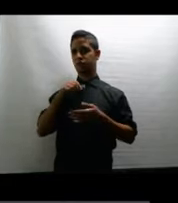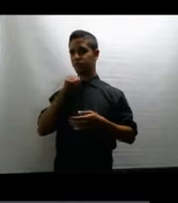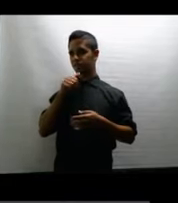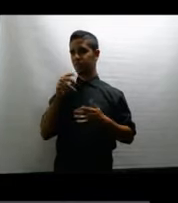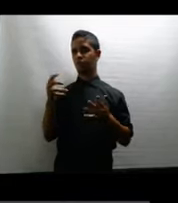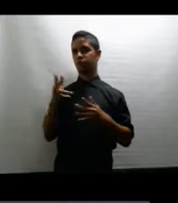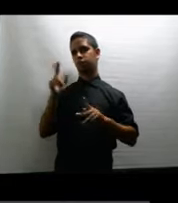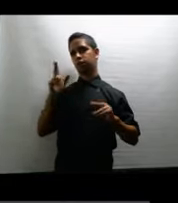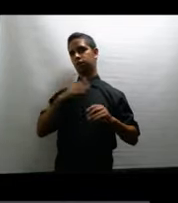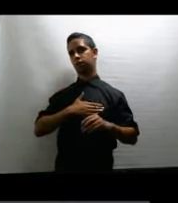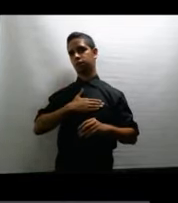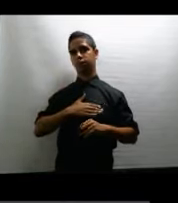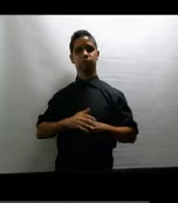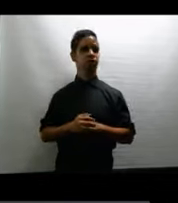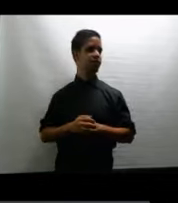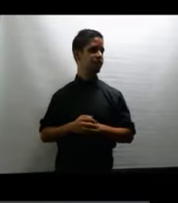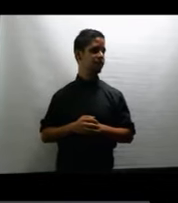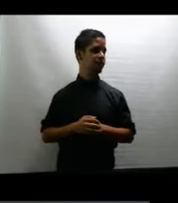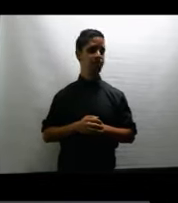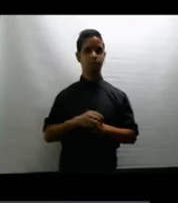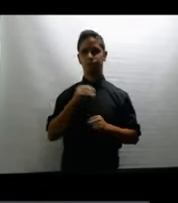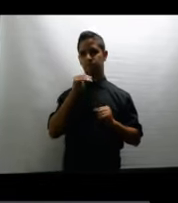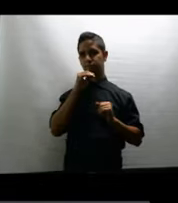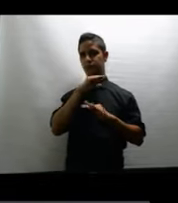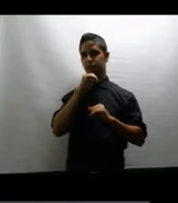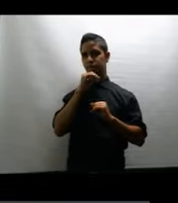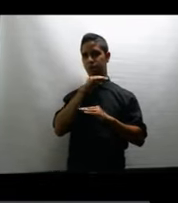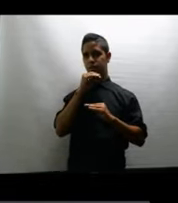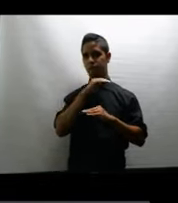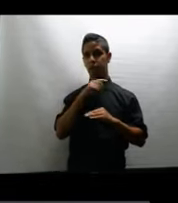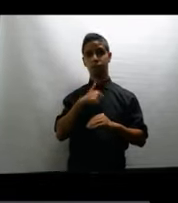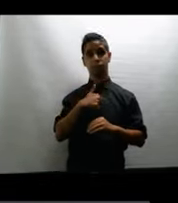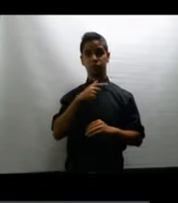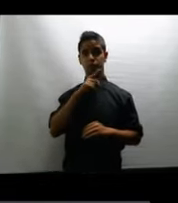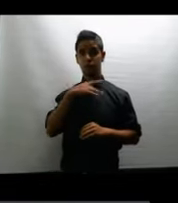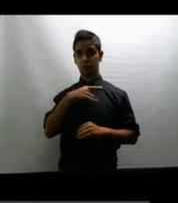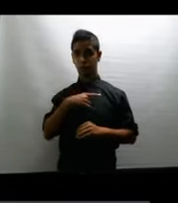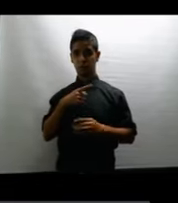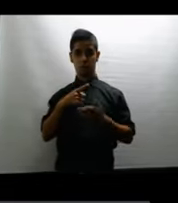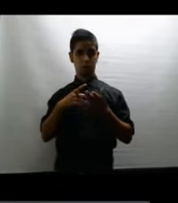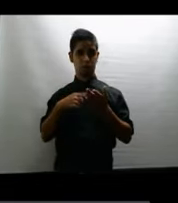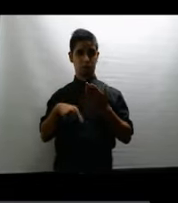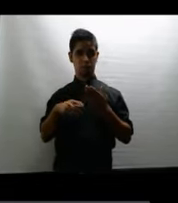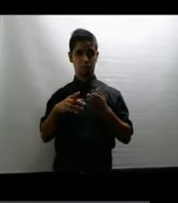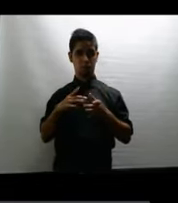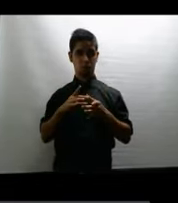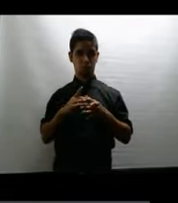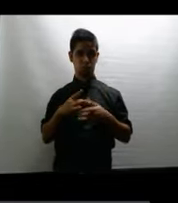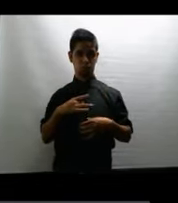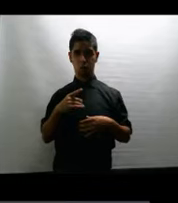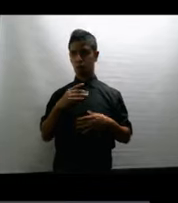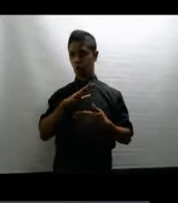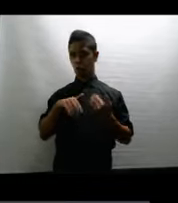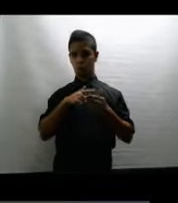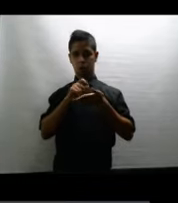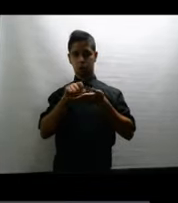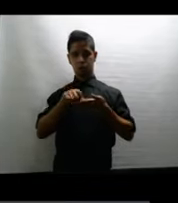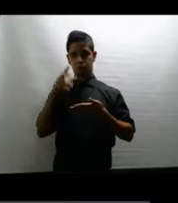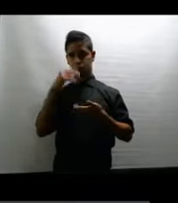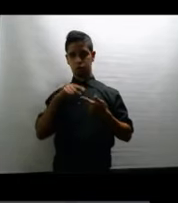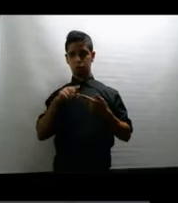a la gente. No tanto. No, mentira. No, a mí lo que me parece es que está muy bien escrito, está muy